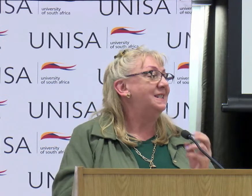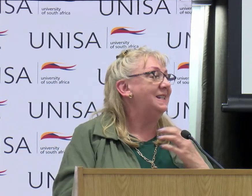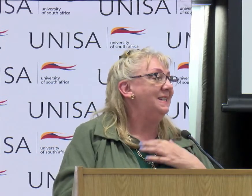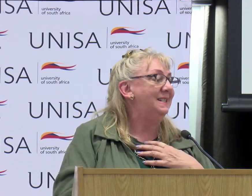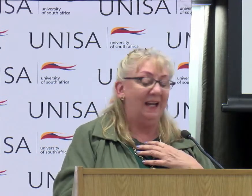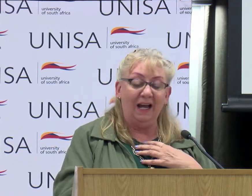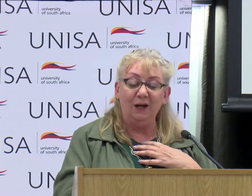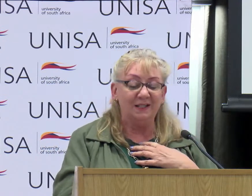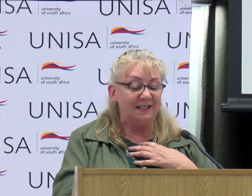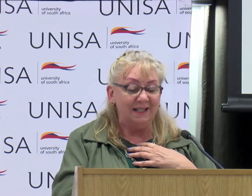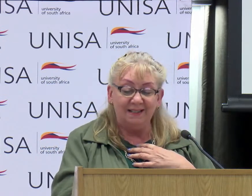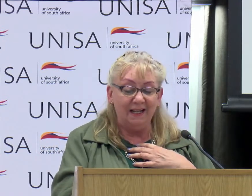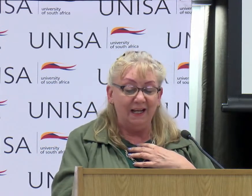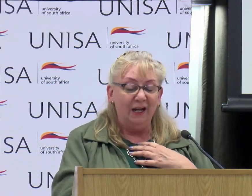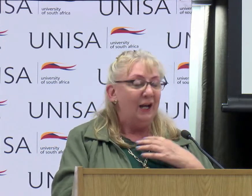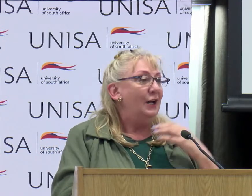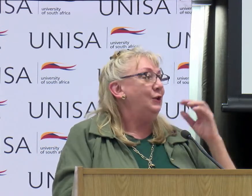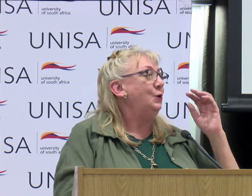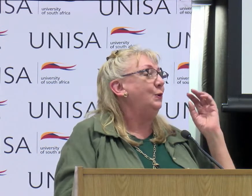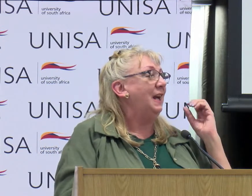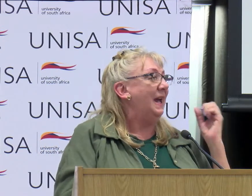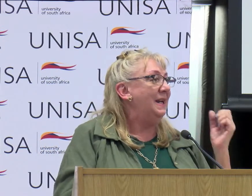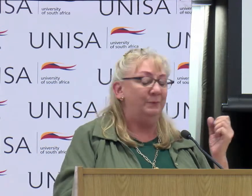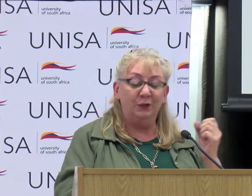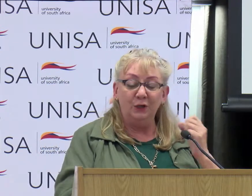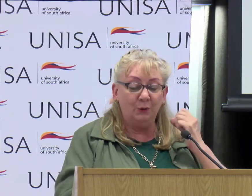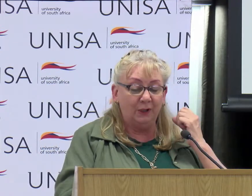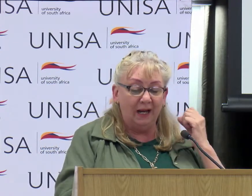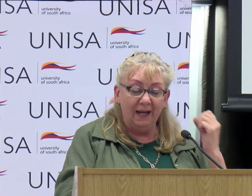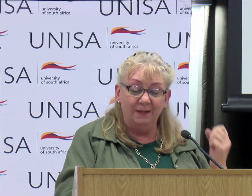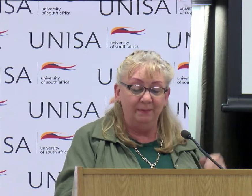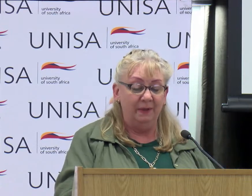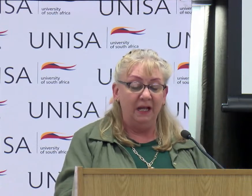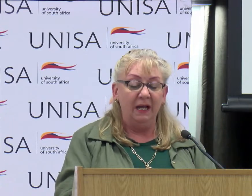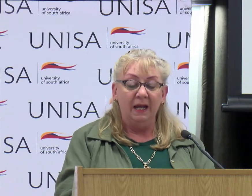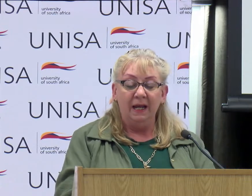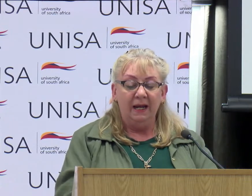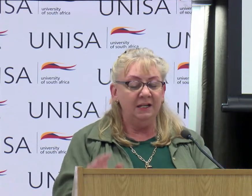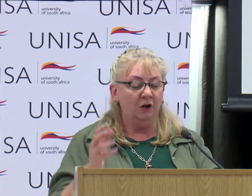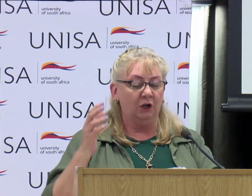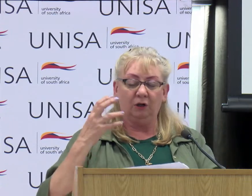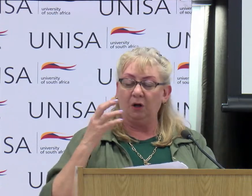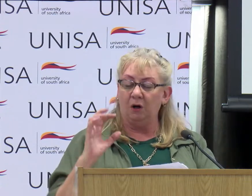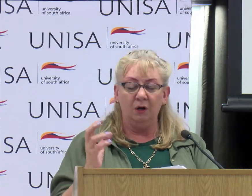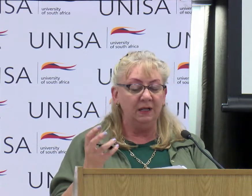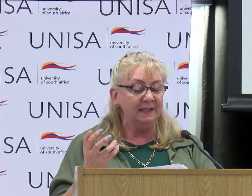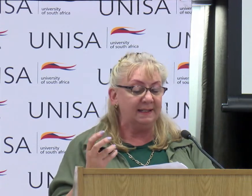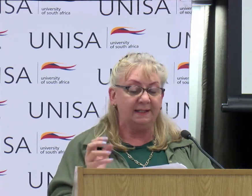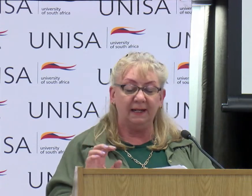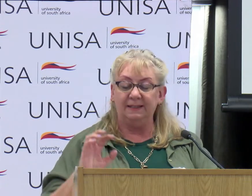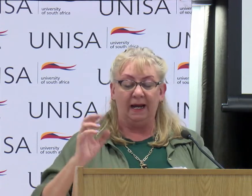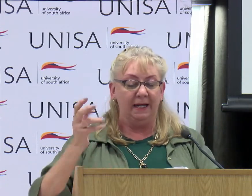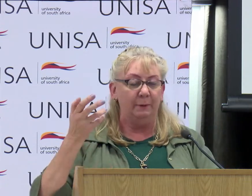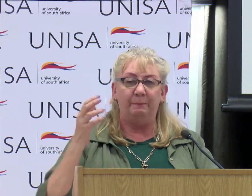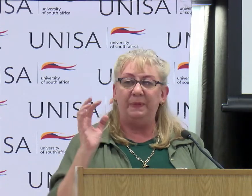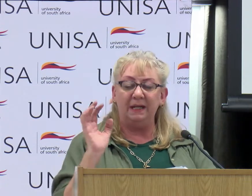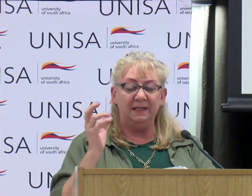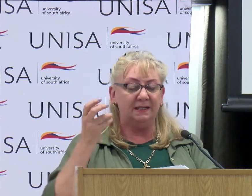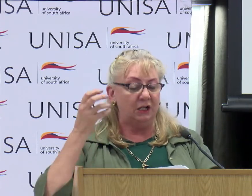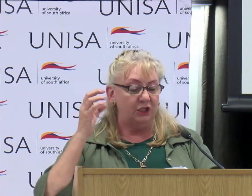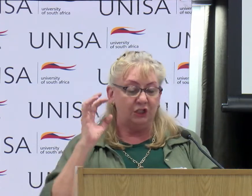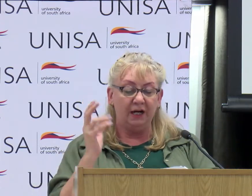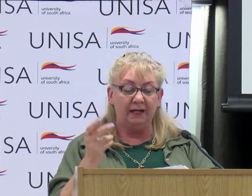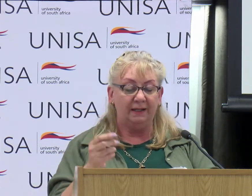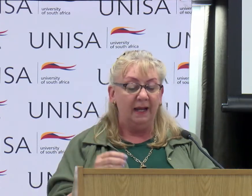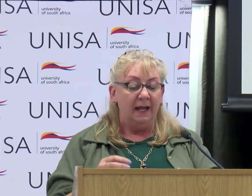Our sister, you came. En haar krale skit en 'n